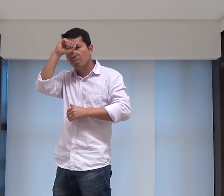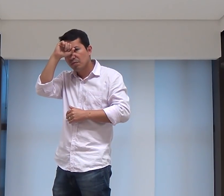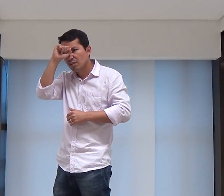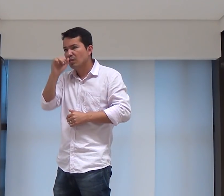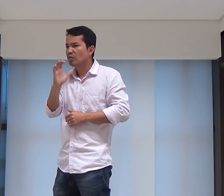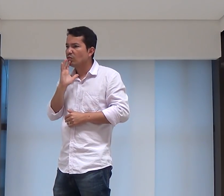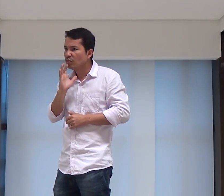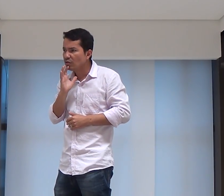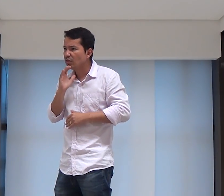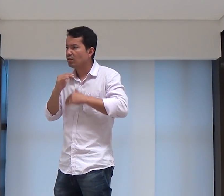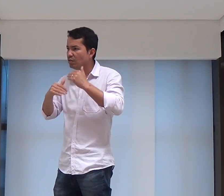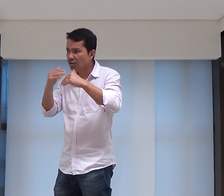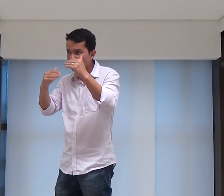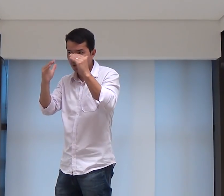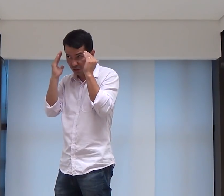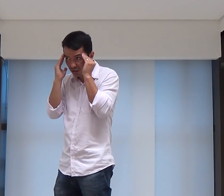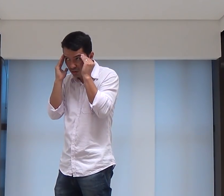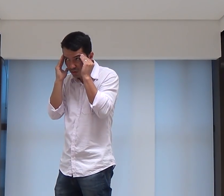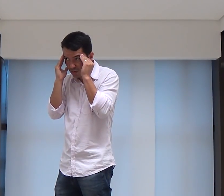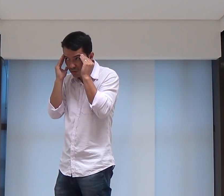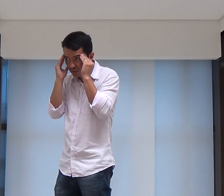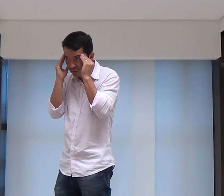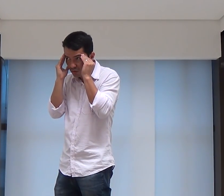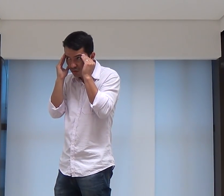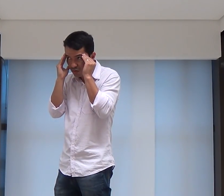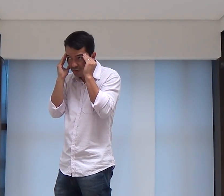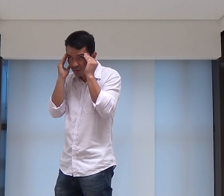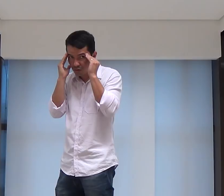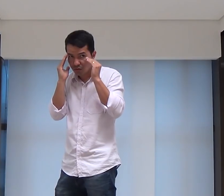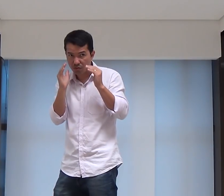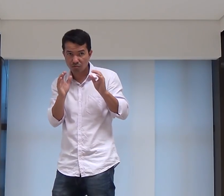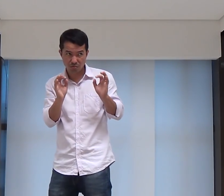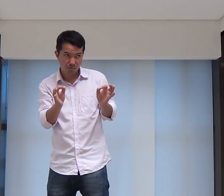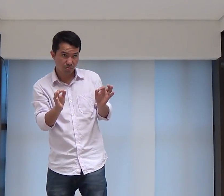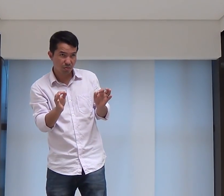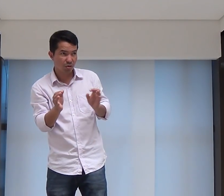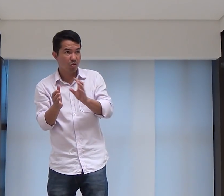E quando você quer crescer, evoluir, aprender mais. Entendeu isso?